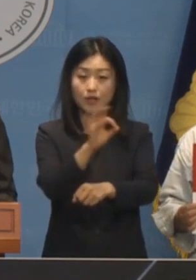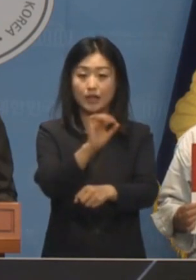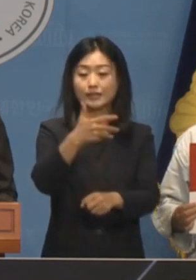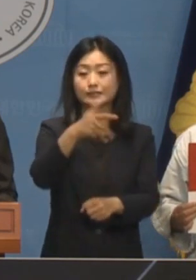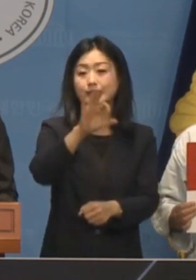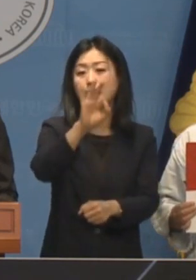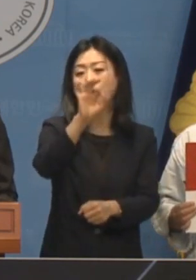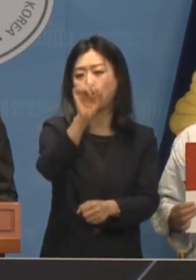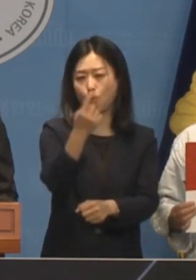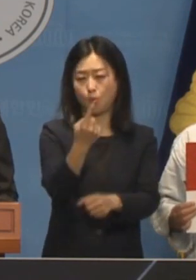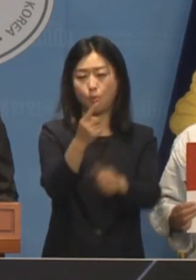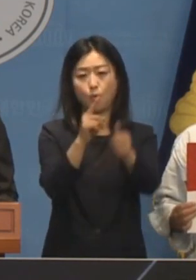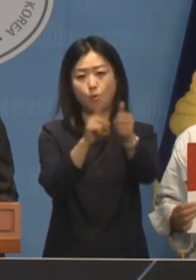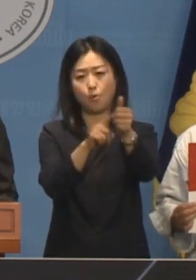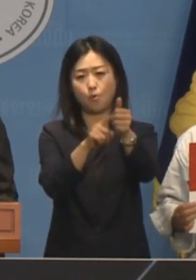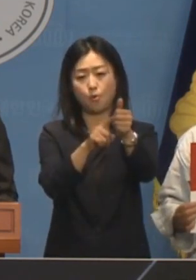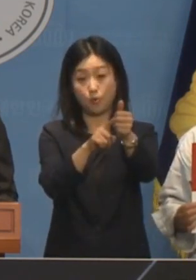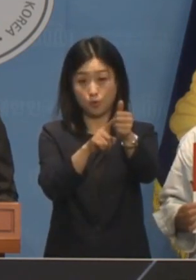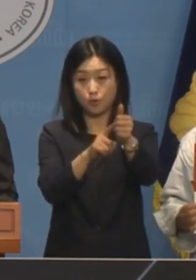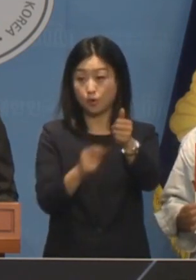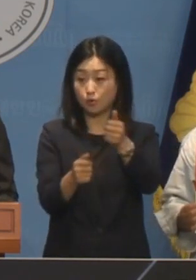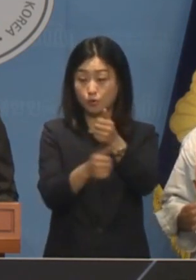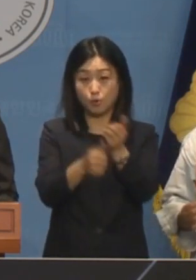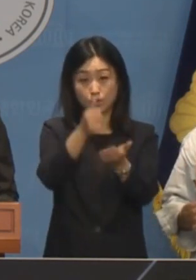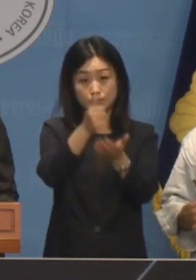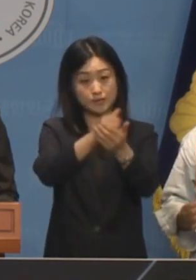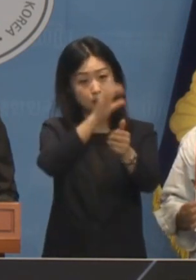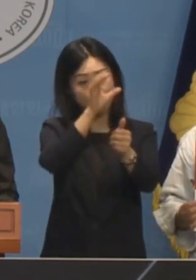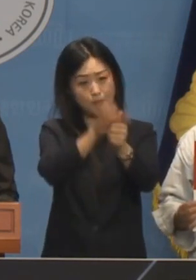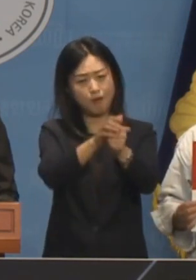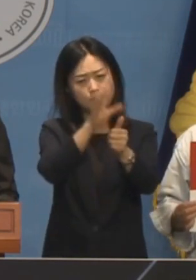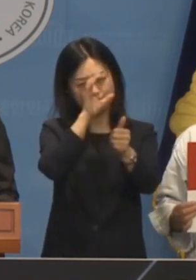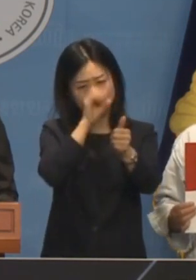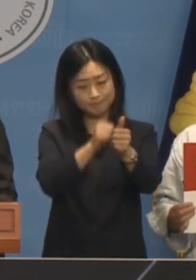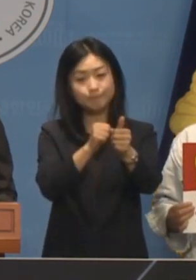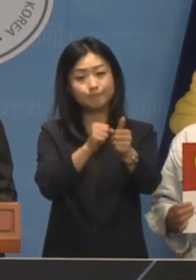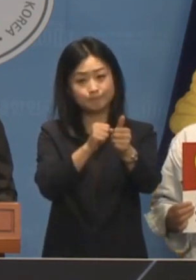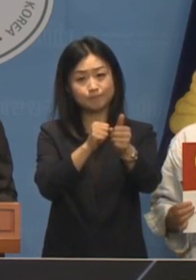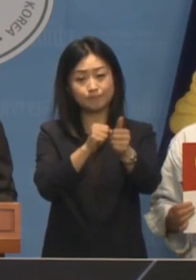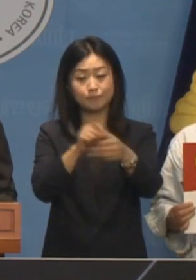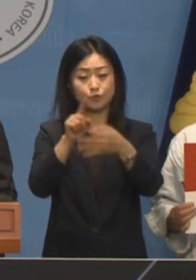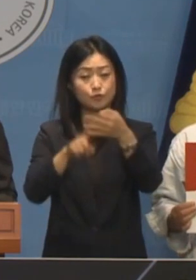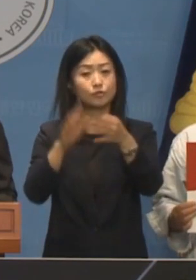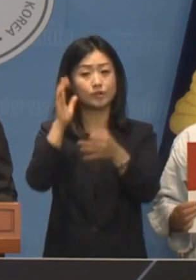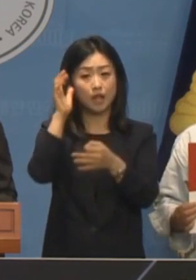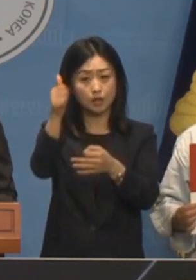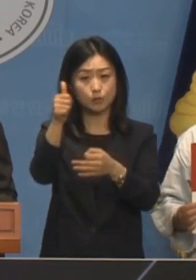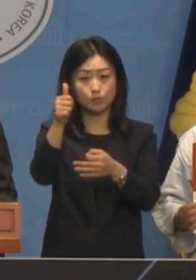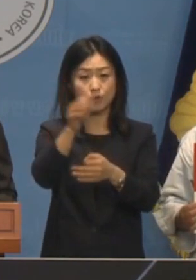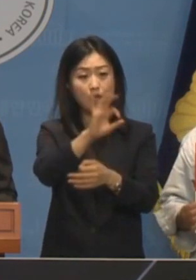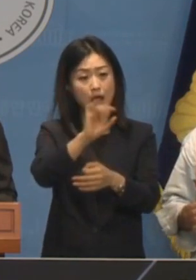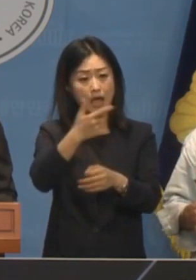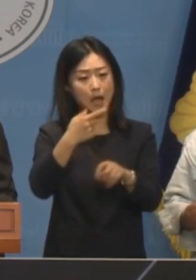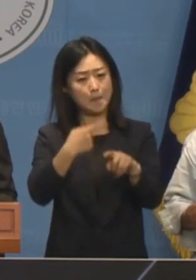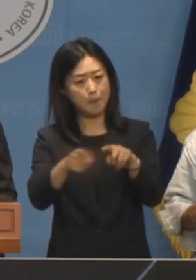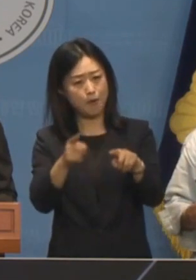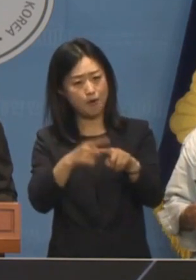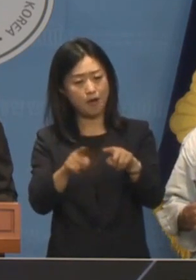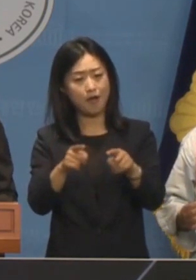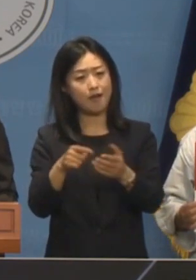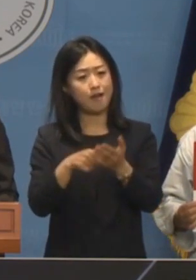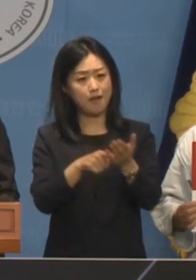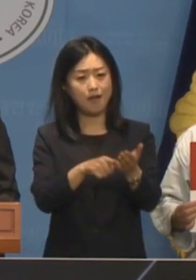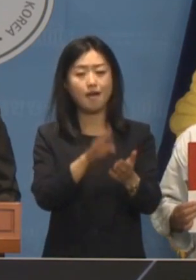국가인권위원회를 이끌 국가인권위원회 위원장의 적임자로 판단된다고 설명한 윤 대통령의 안 후보자에 대한 인사청문